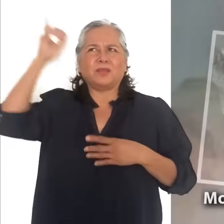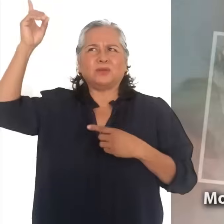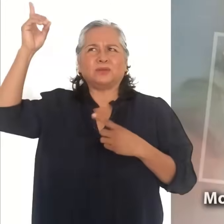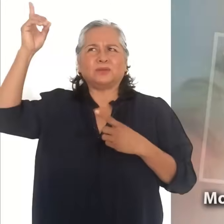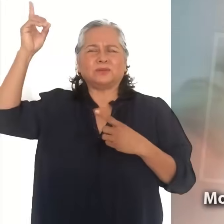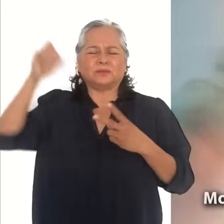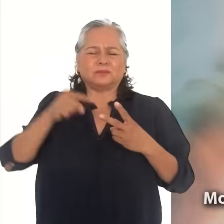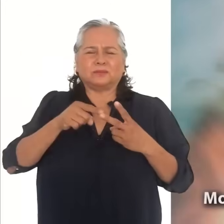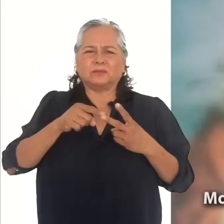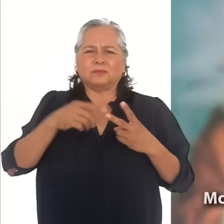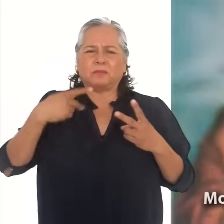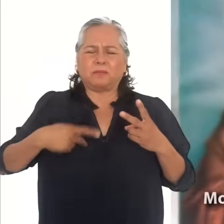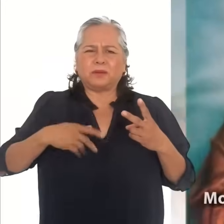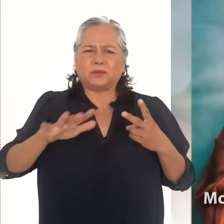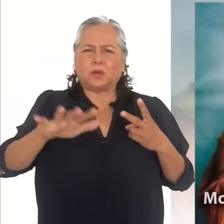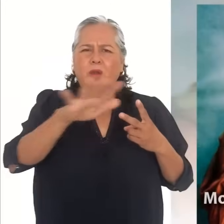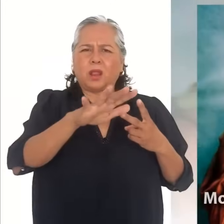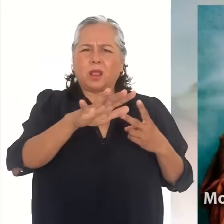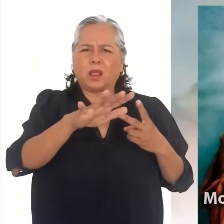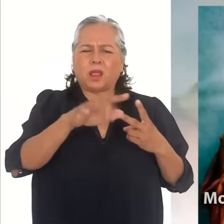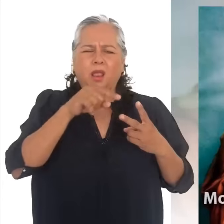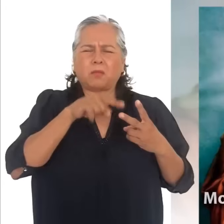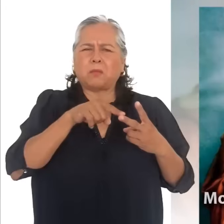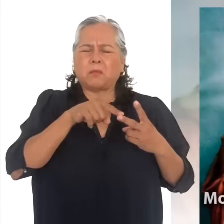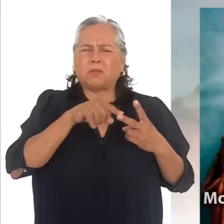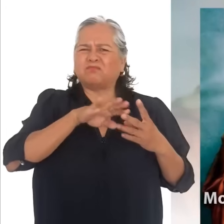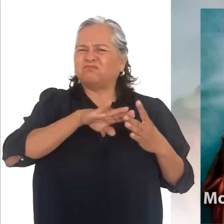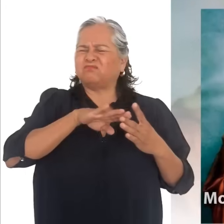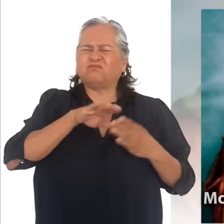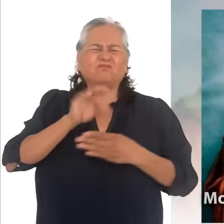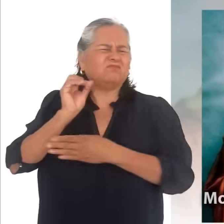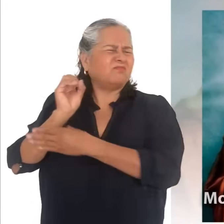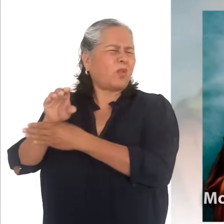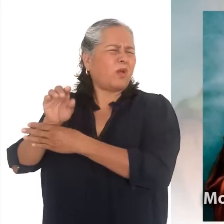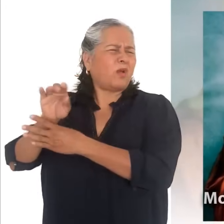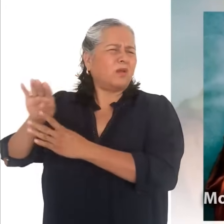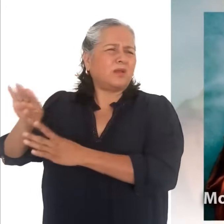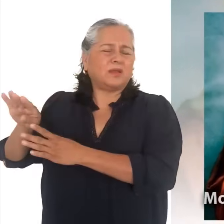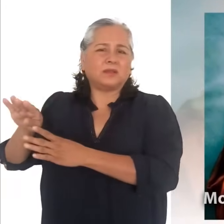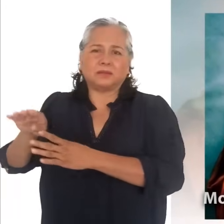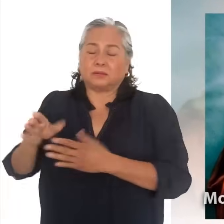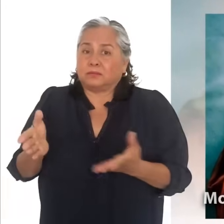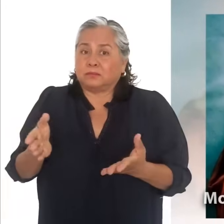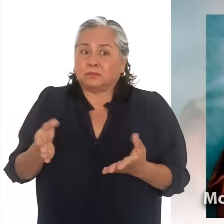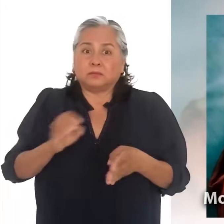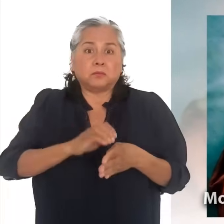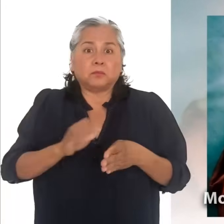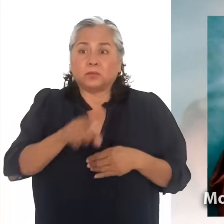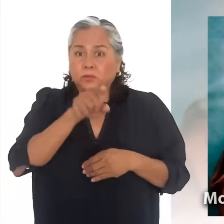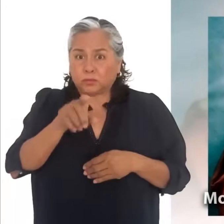afirma que el que dice amar a Dios y desprecia al hermano, ese es un mentiroso.